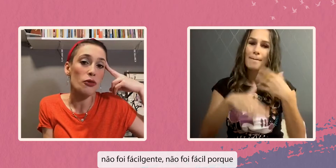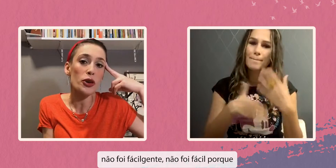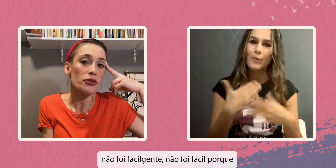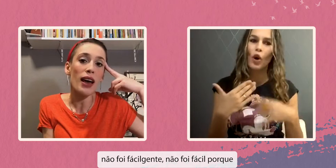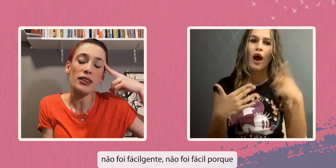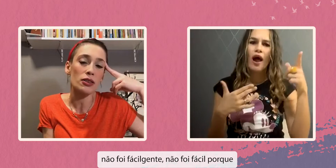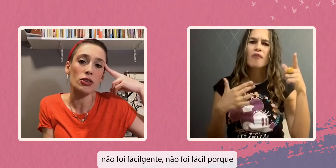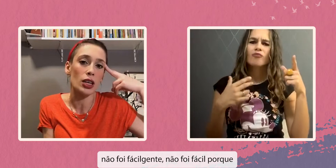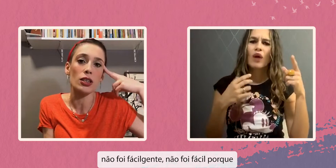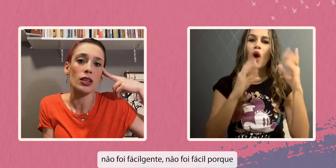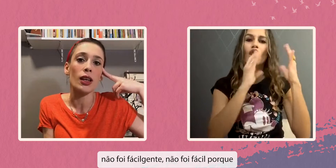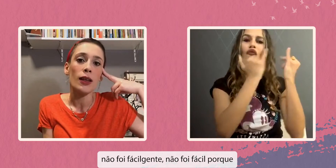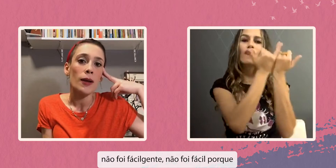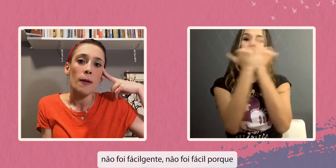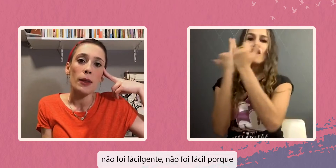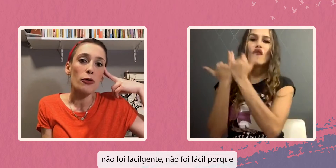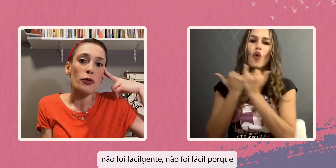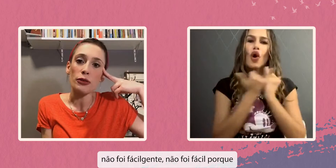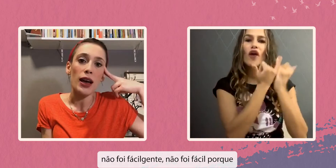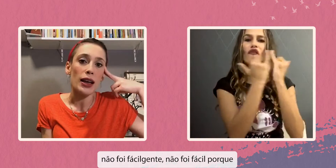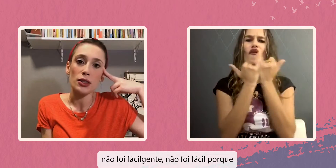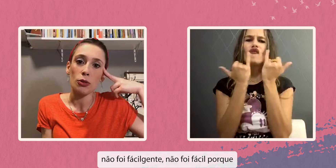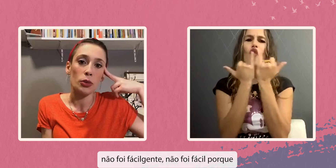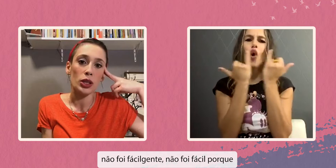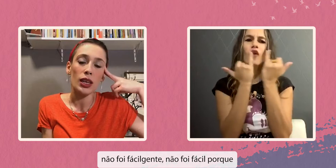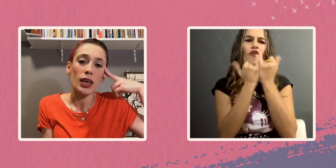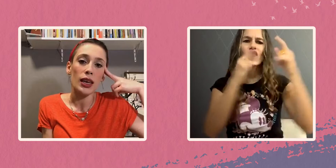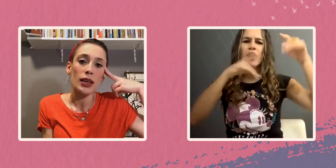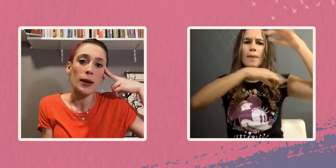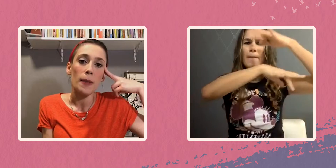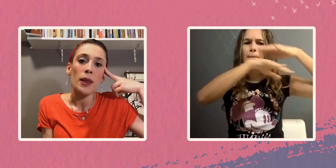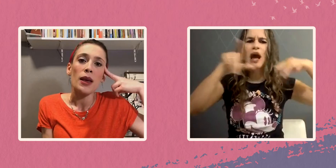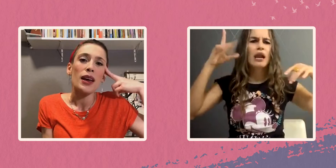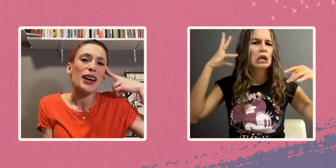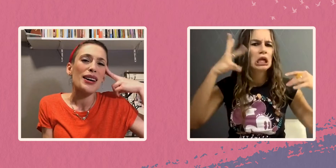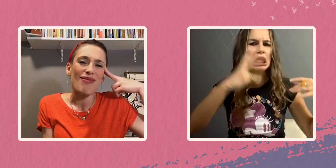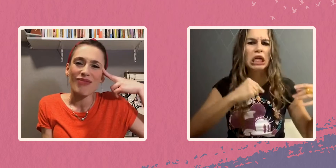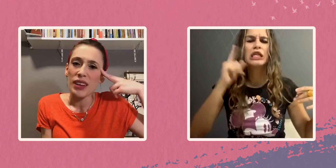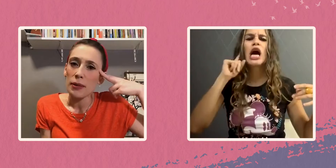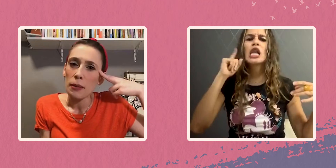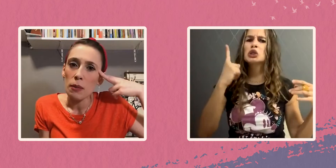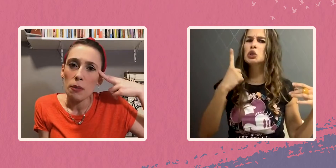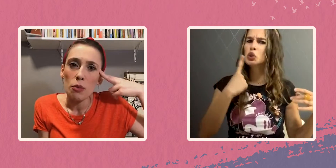Mas não foi fácil, gente. Não foi fácil, porque